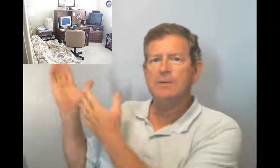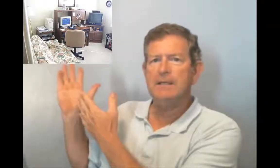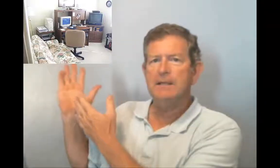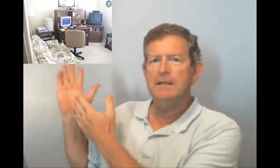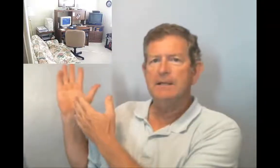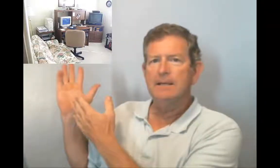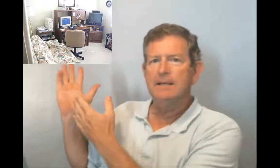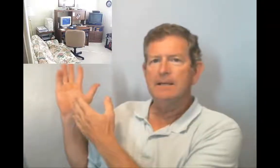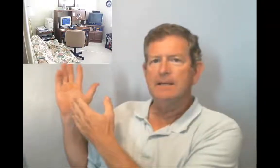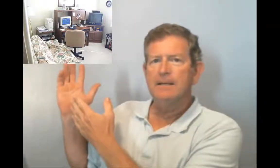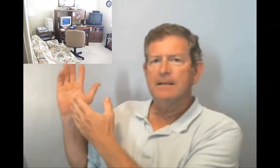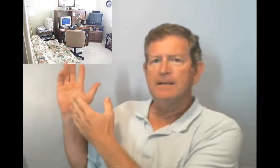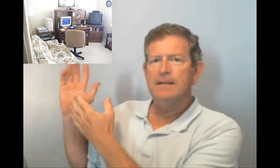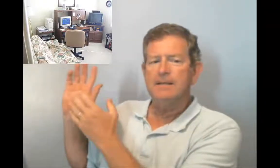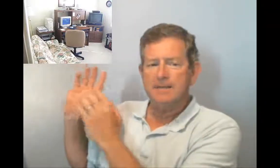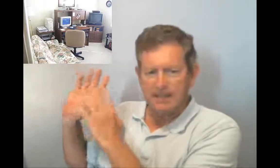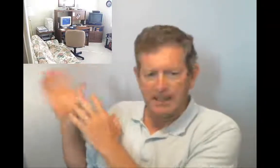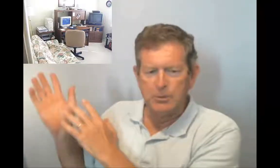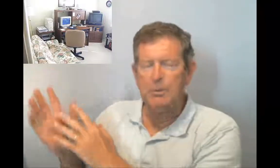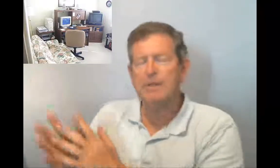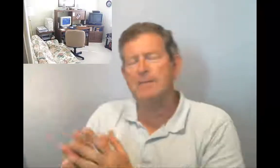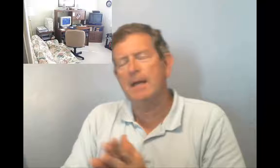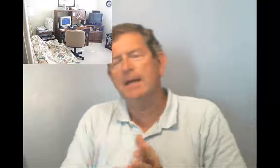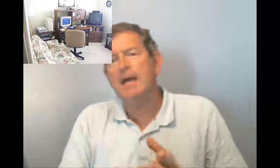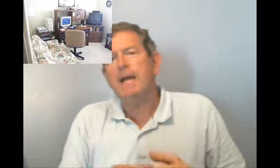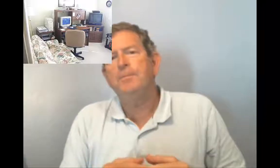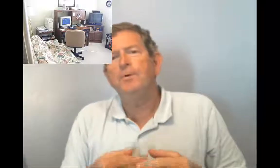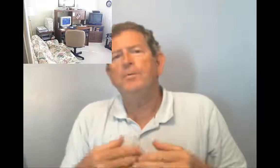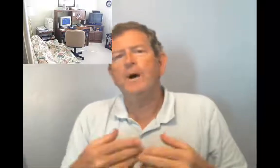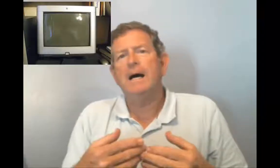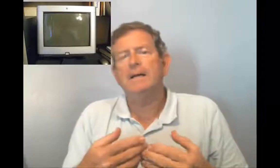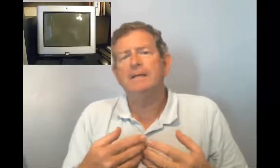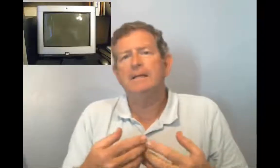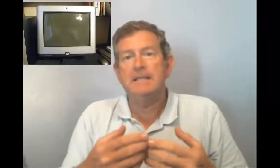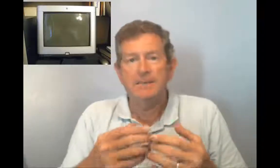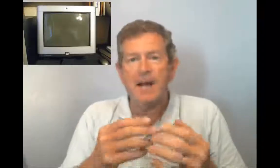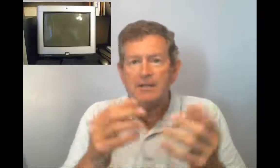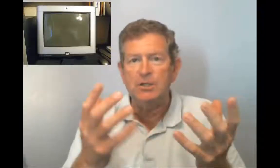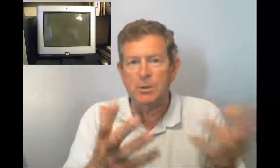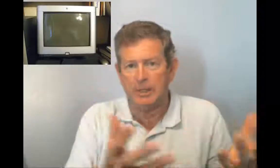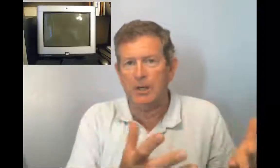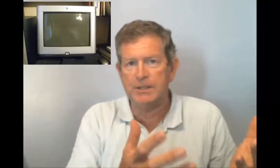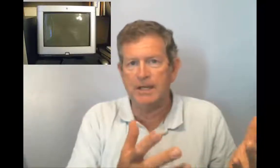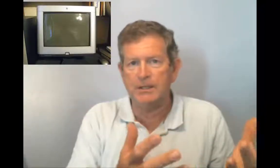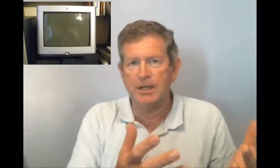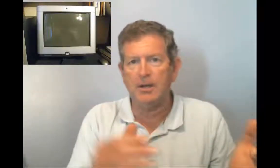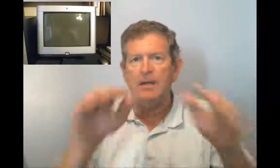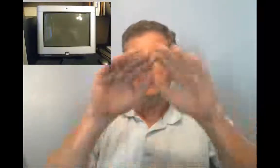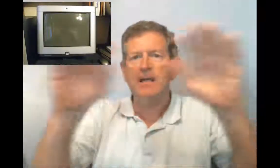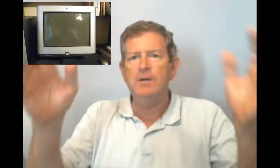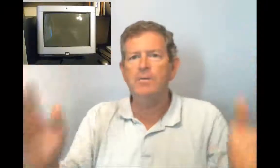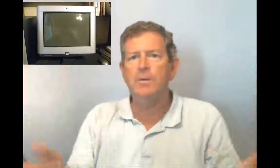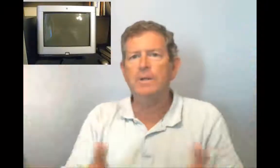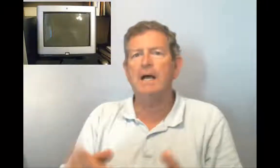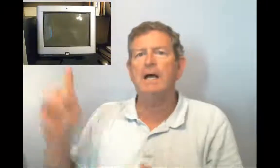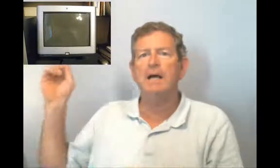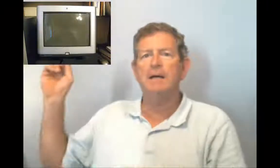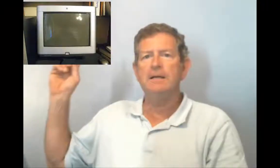c'est? C'est l'étude, très bien. Et pour voir les images qui sont à l'ordinateur, il nous faut un... Qu'est-ce